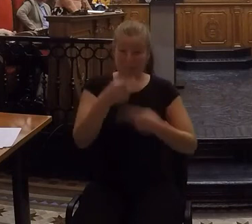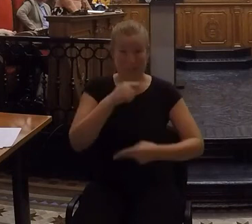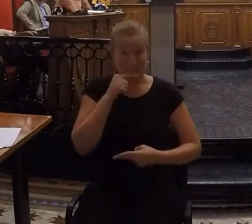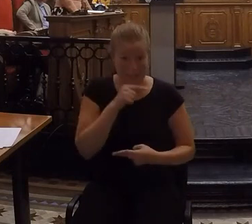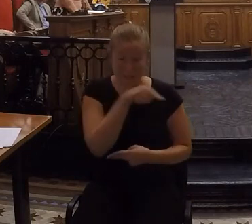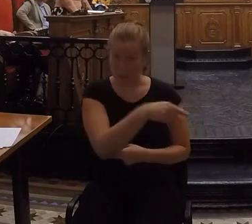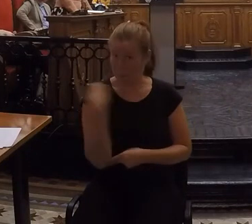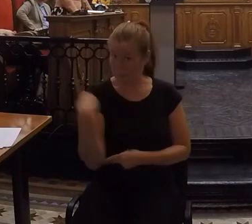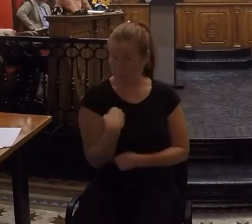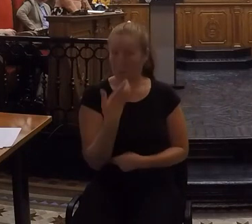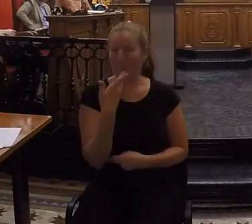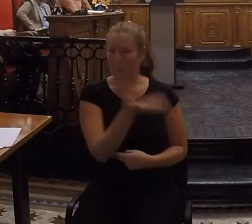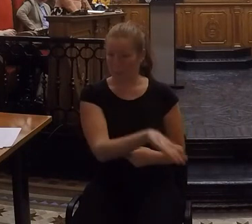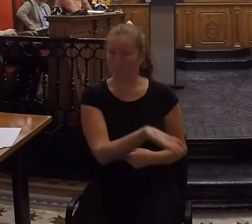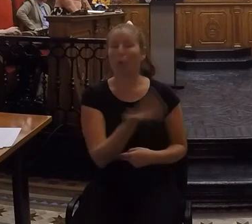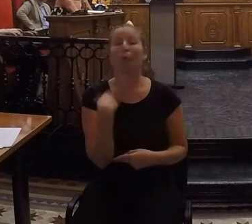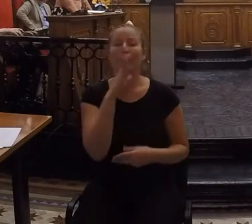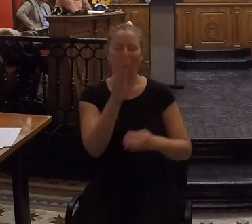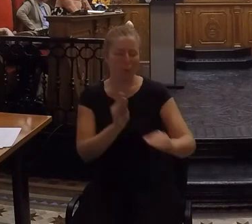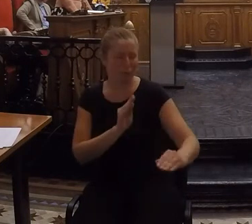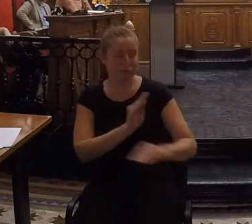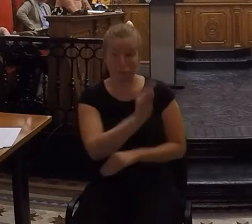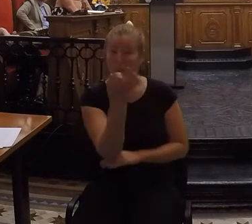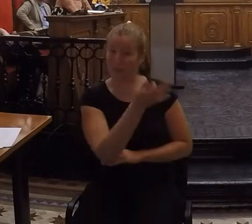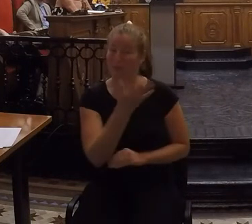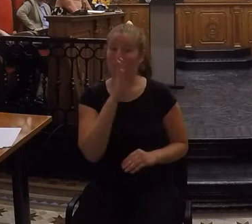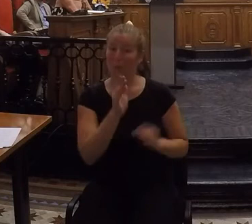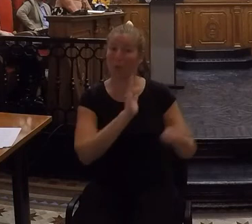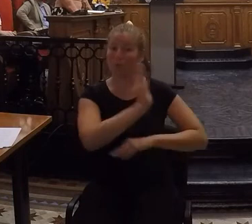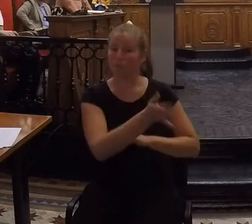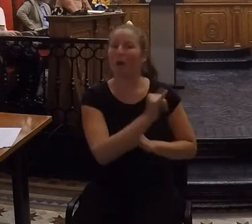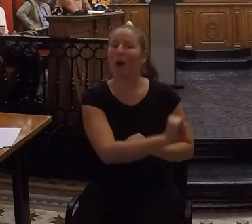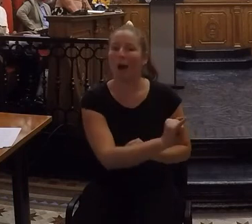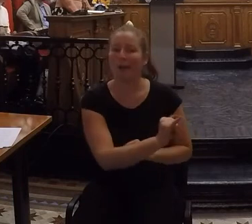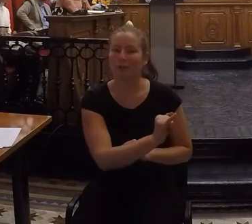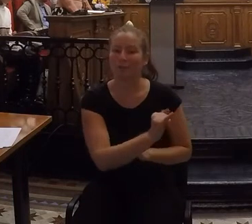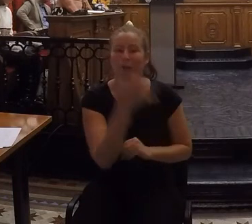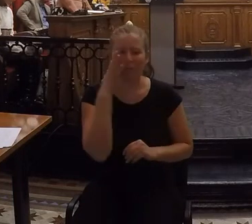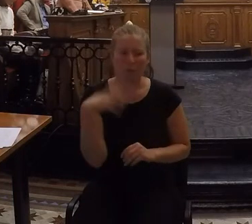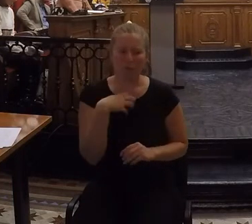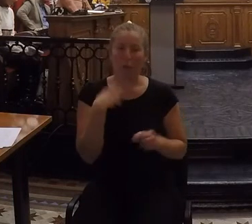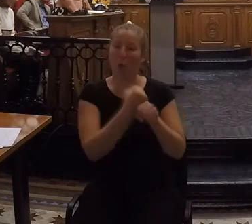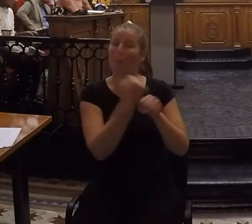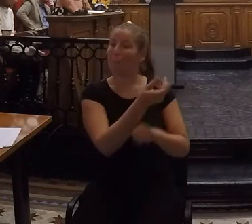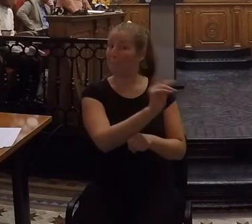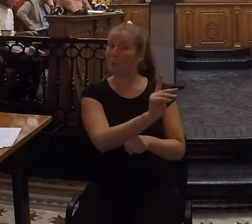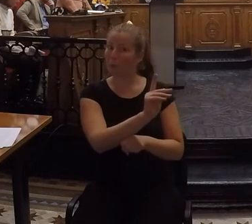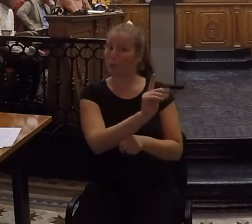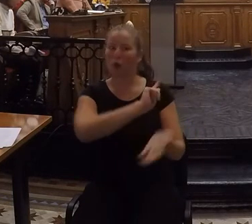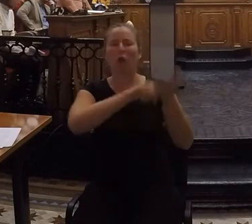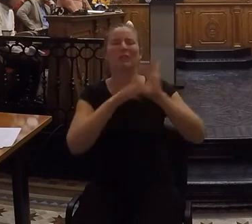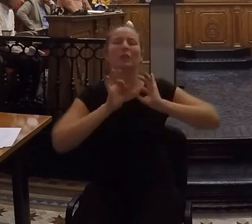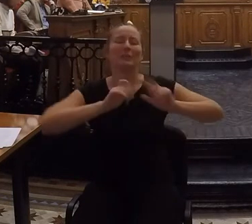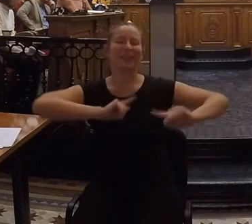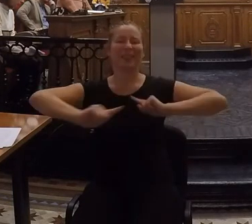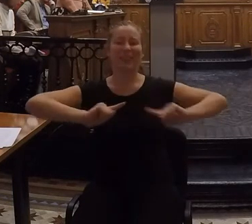que pagar una indemnización porque ustedes, en vez de tenerlo como funcionario de empleo, lo tenían como director gerente de Visitelche, por cierto, con